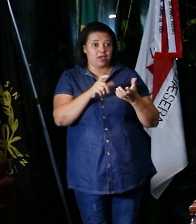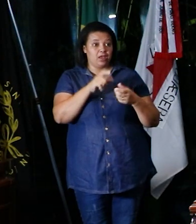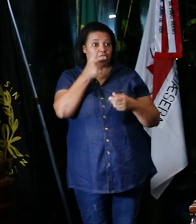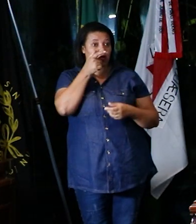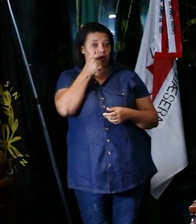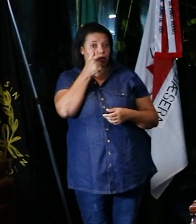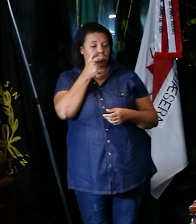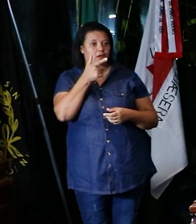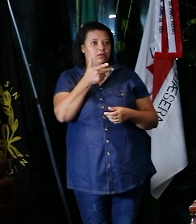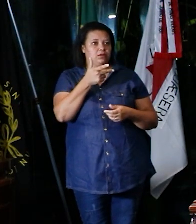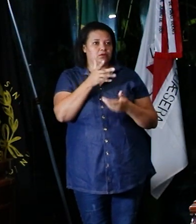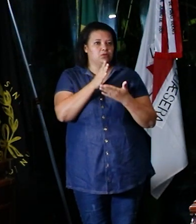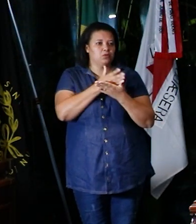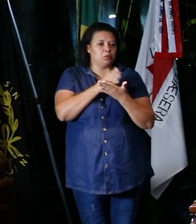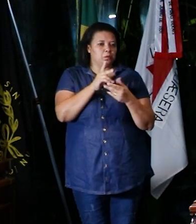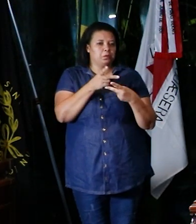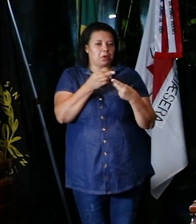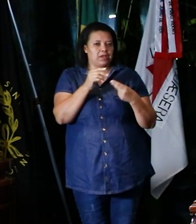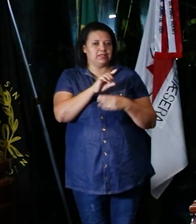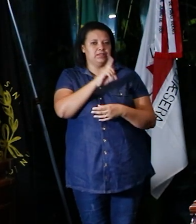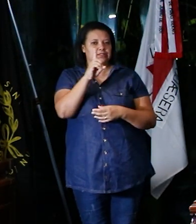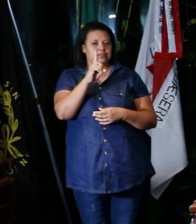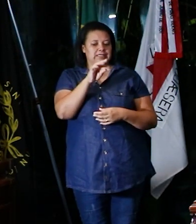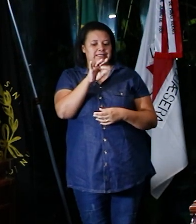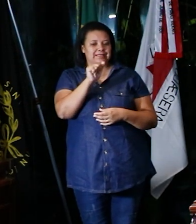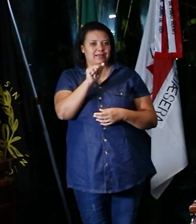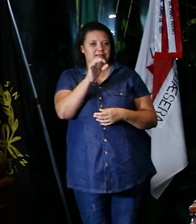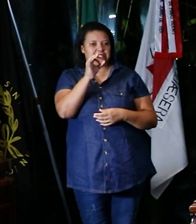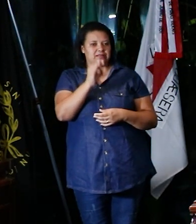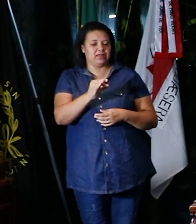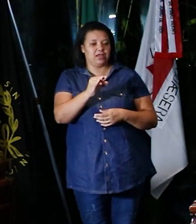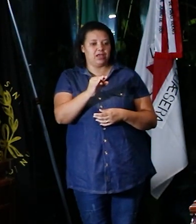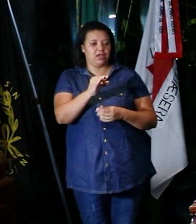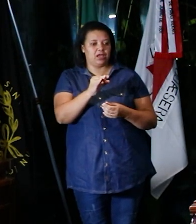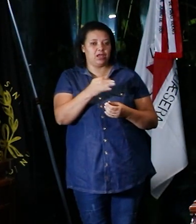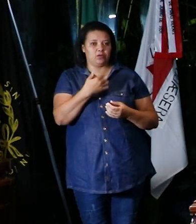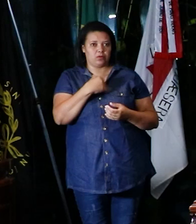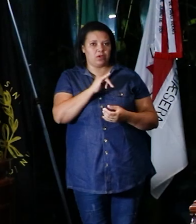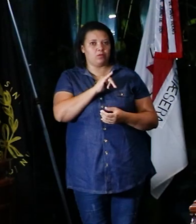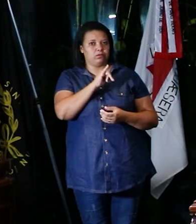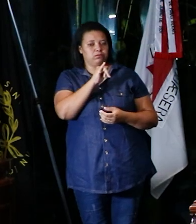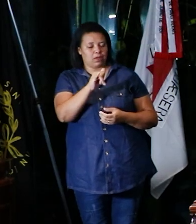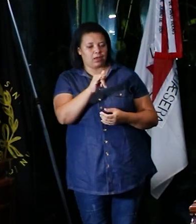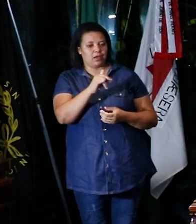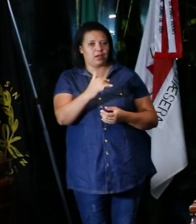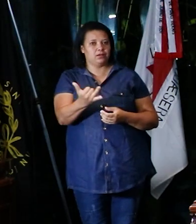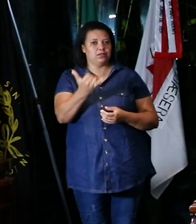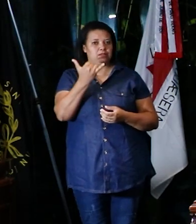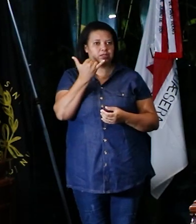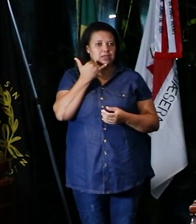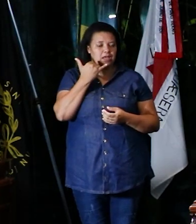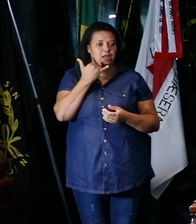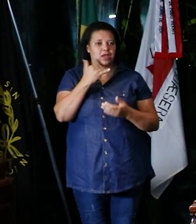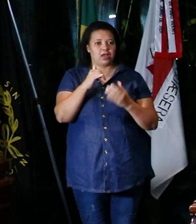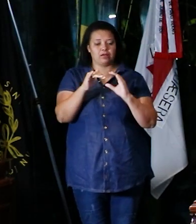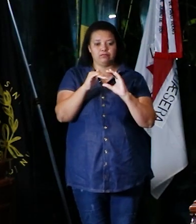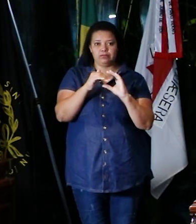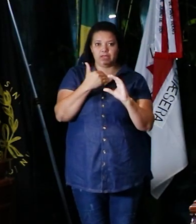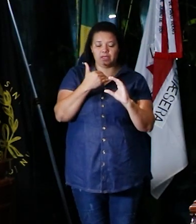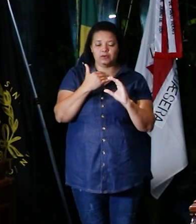Esses dados mais específicos eu passo para quem quiser, é só me ligar, me